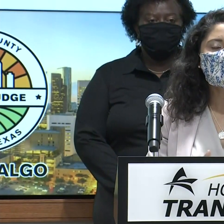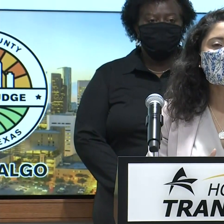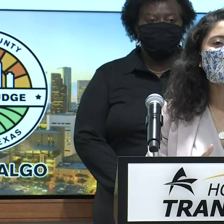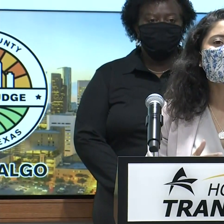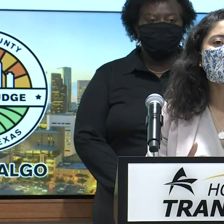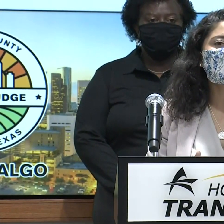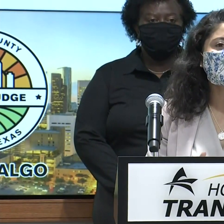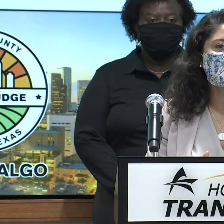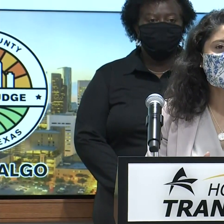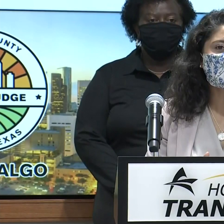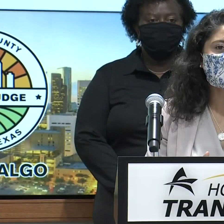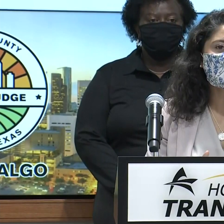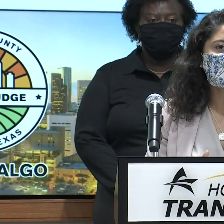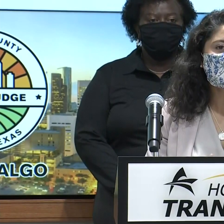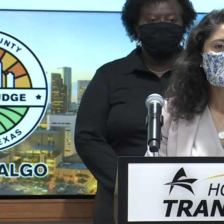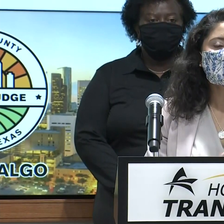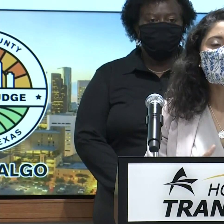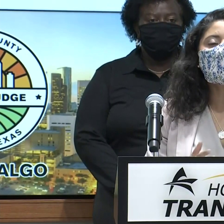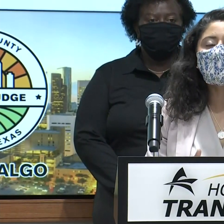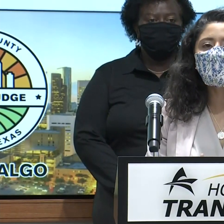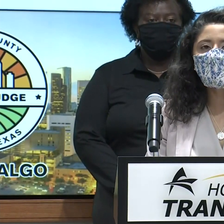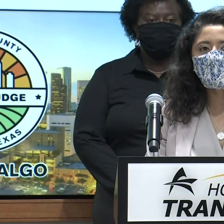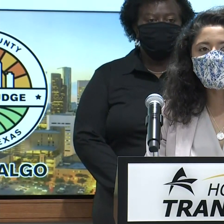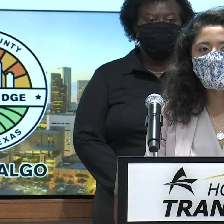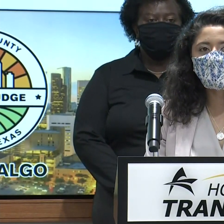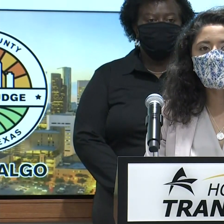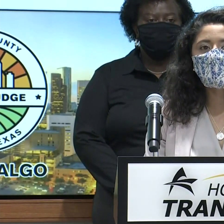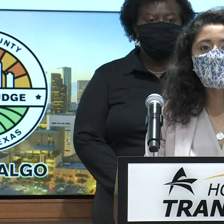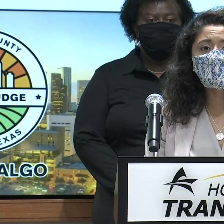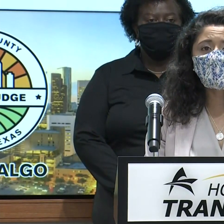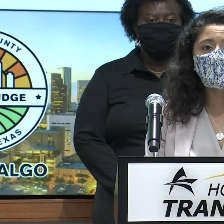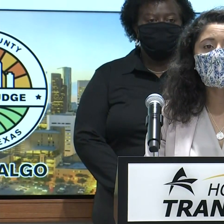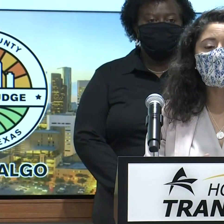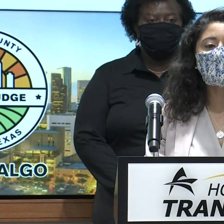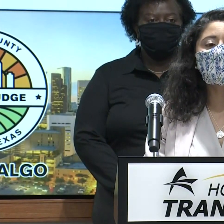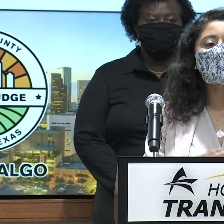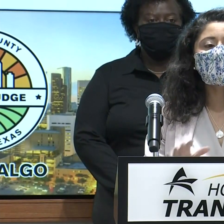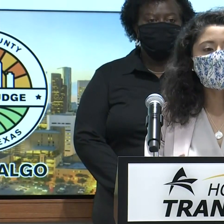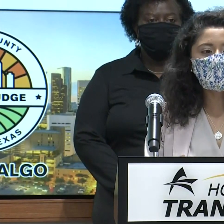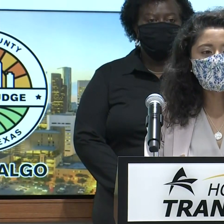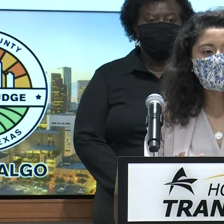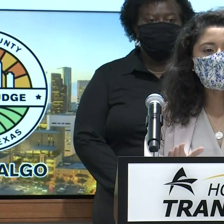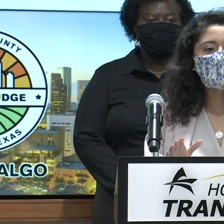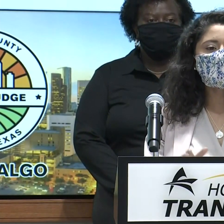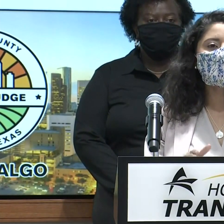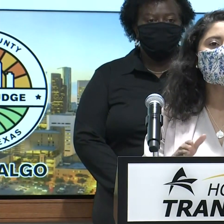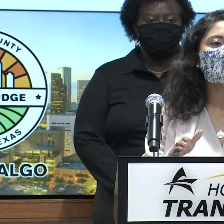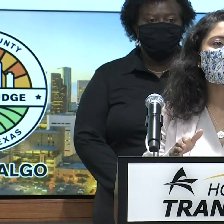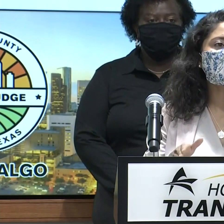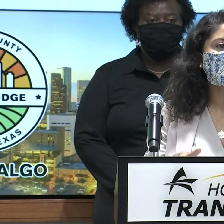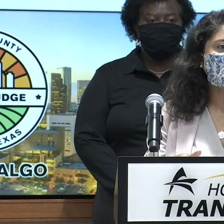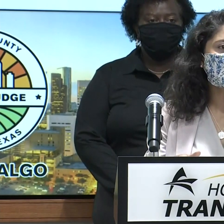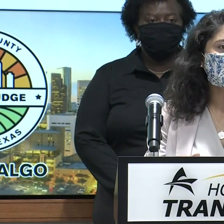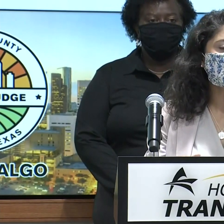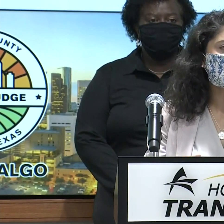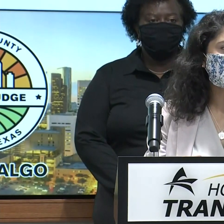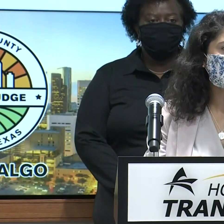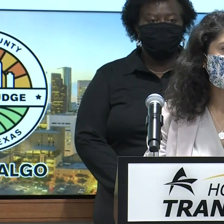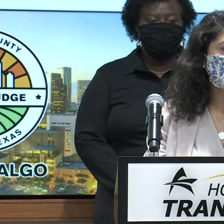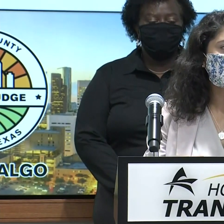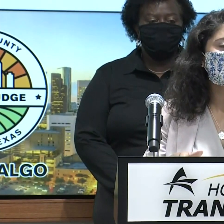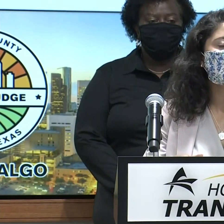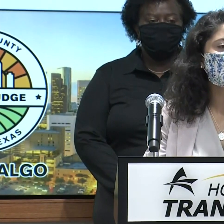más. Cuando una empresa contaminadora está pidiendo al Estado permiso para aún más contaminación, estamos informándole a